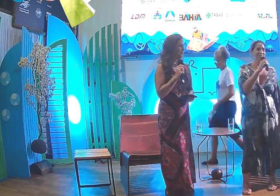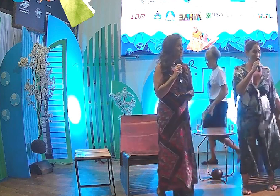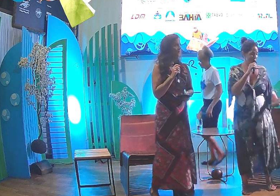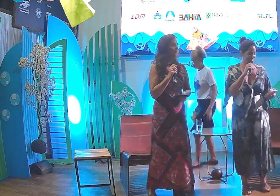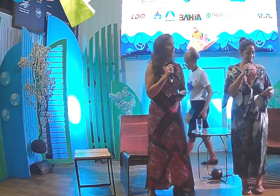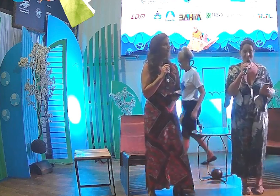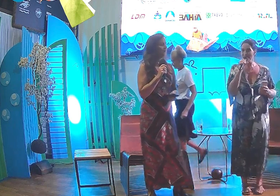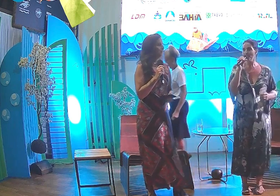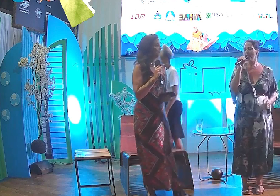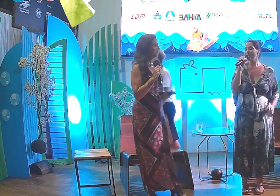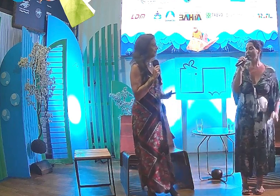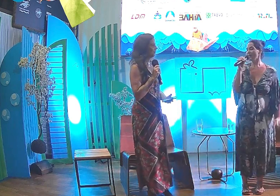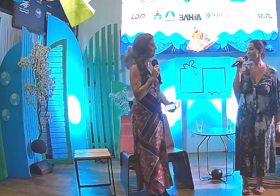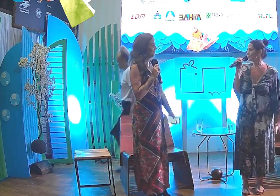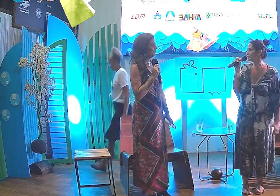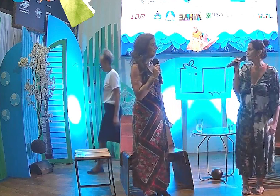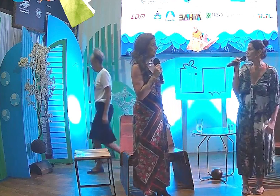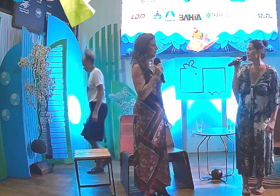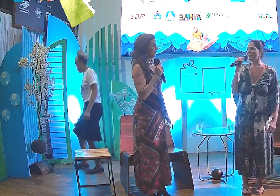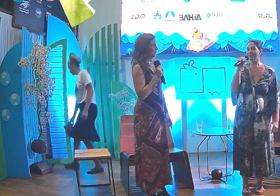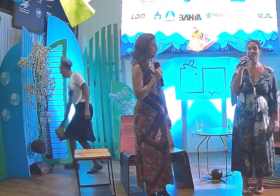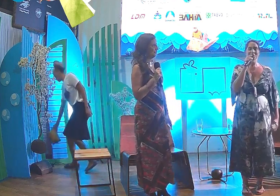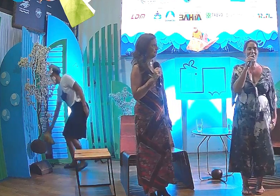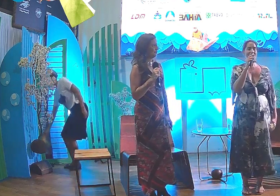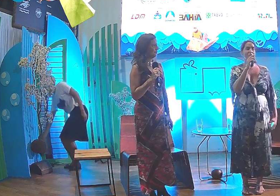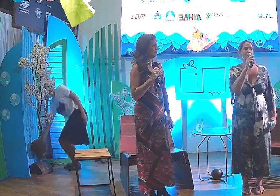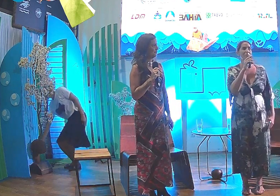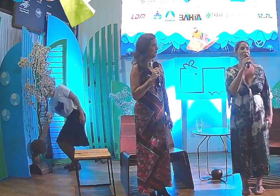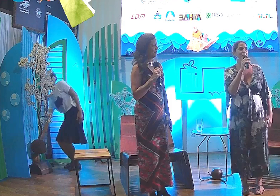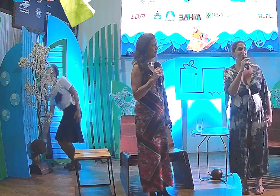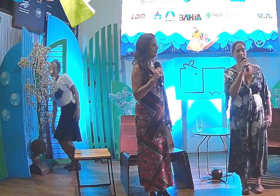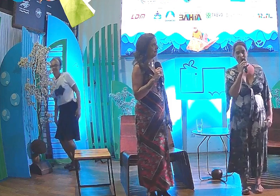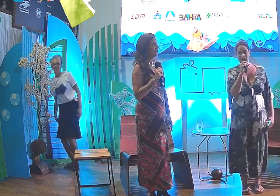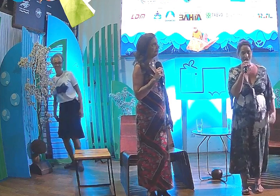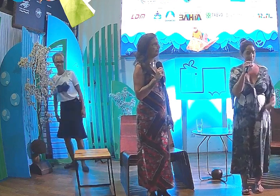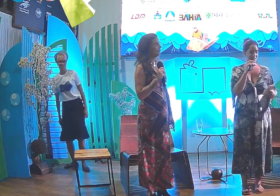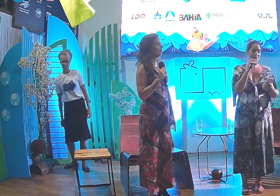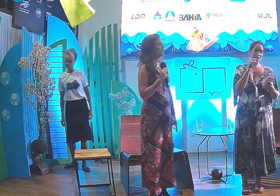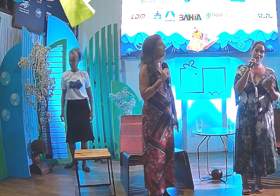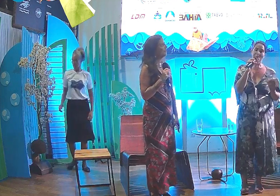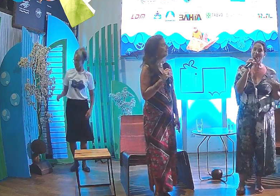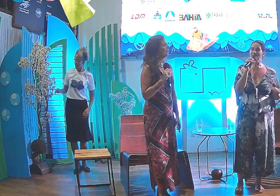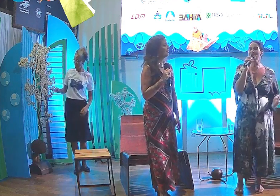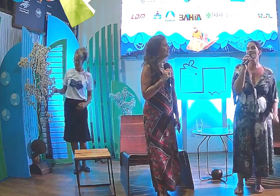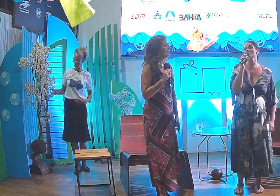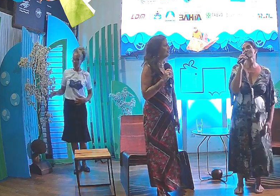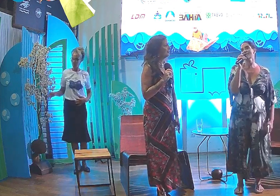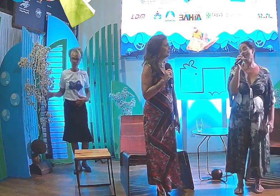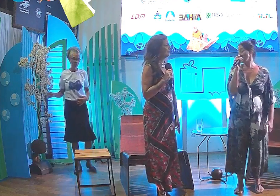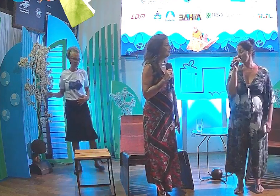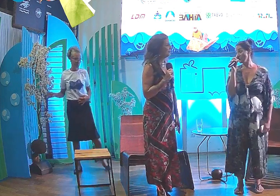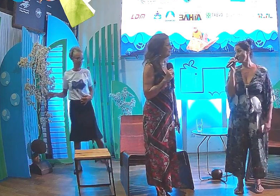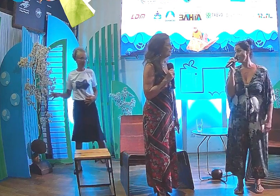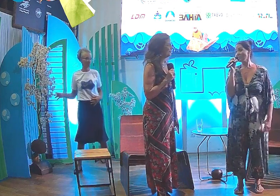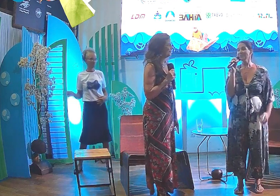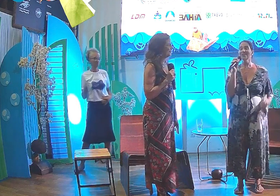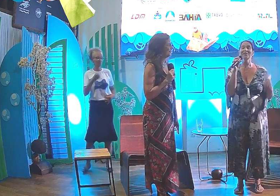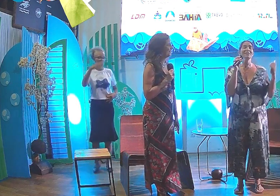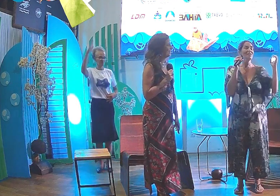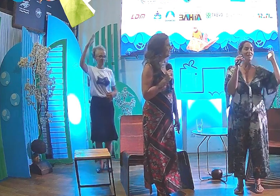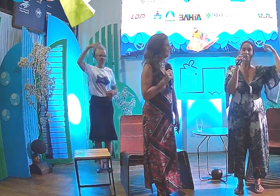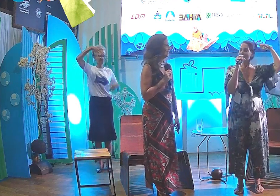Boa noite, eu sou Rebeca Castro, coordenadora, sou uma mulher branca, de cabelos